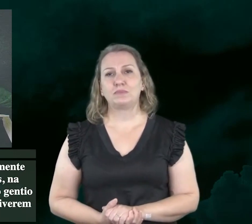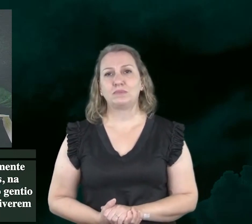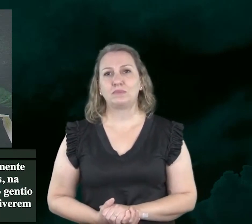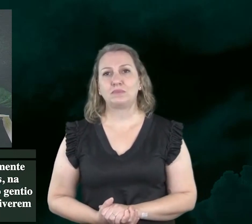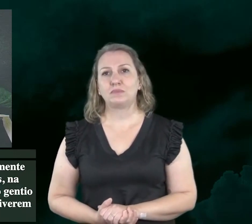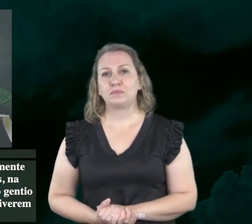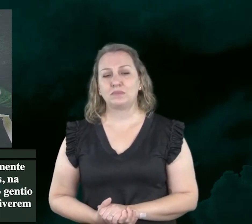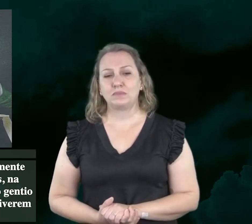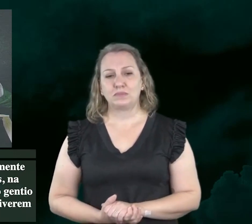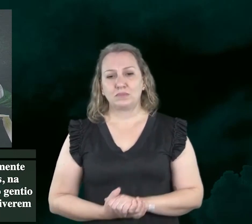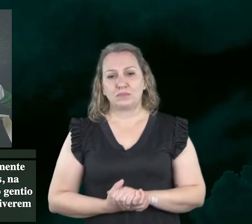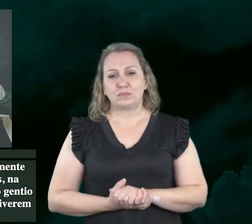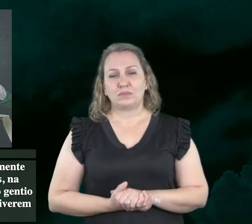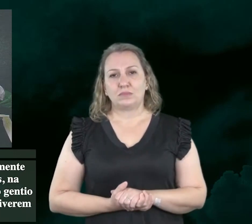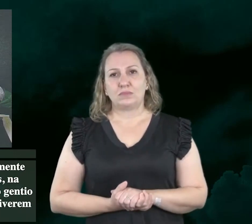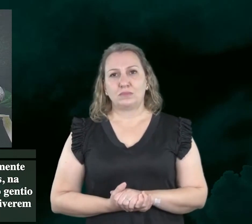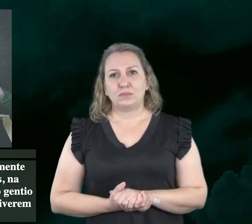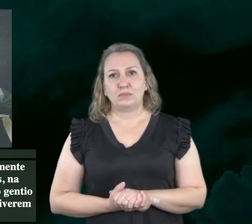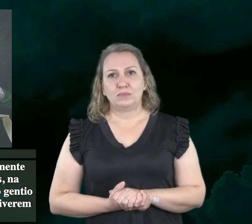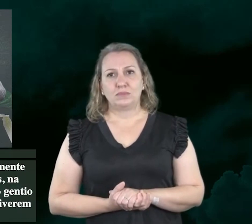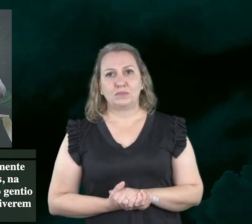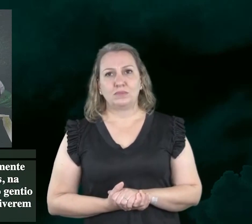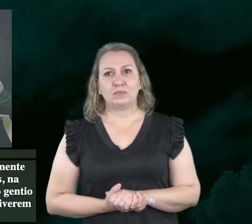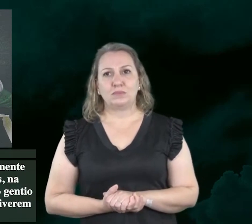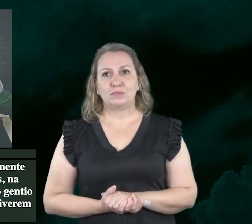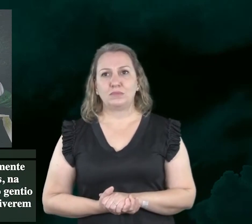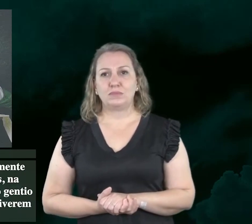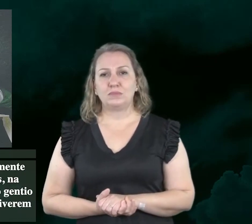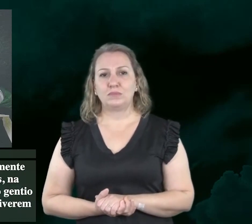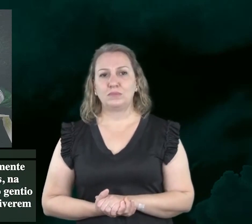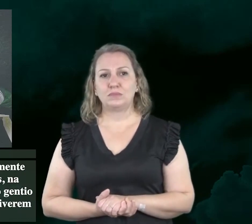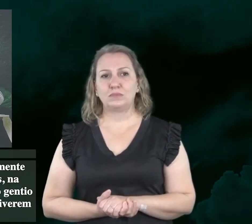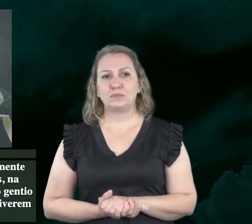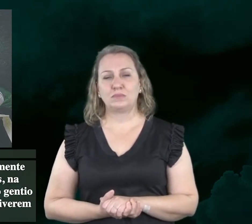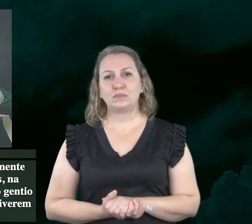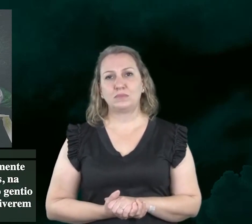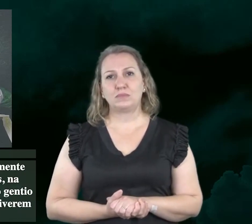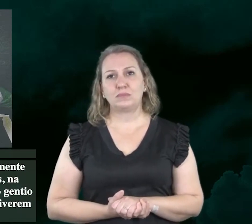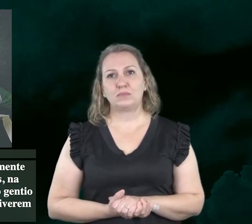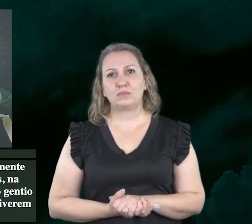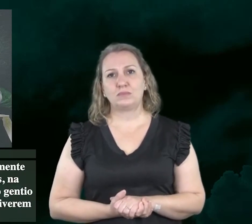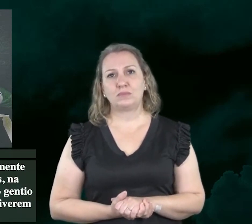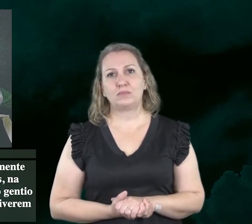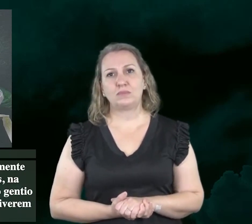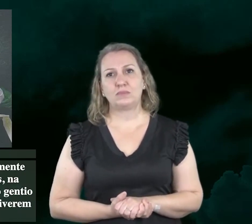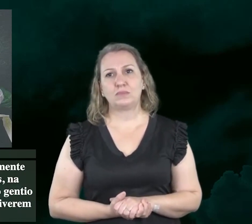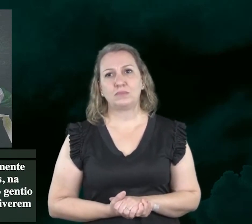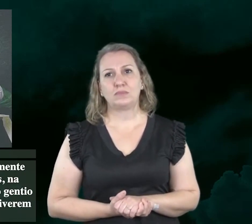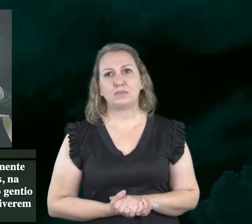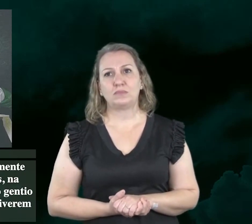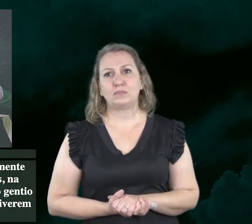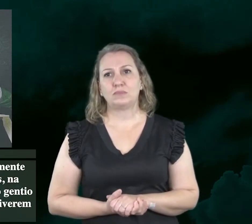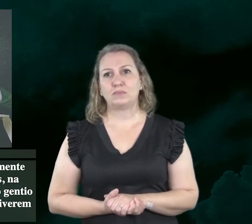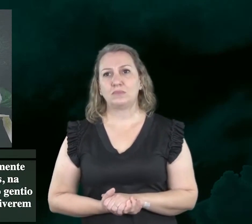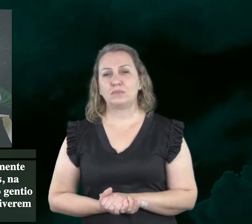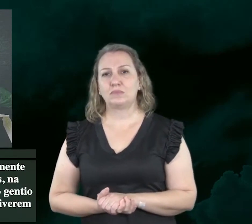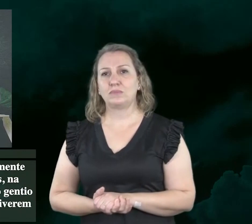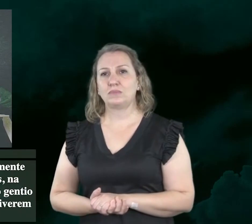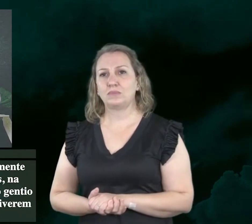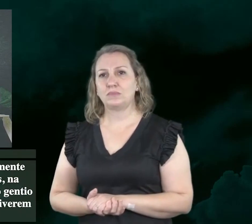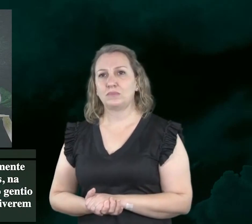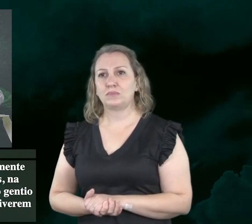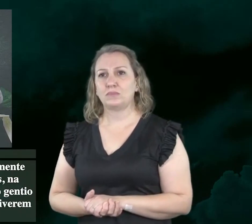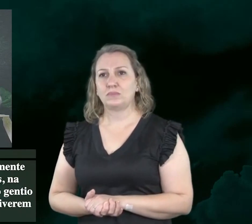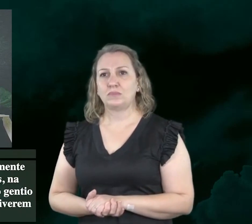de todos: sendo tu judeu, vives como gentil e não como judeu, por que obrigas os gentios a